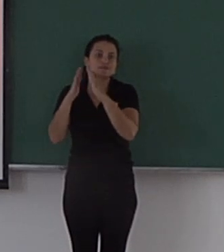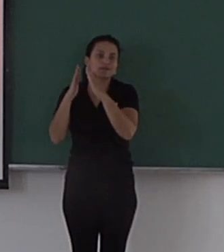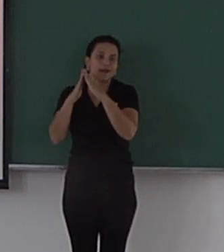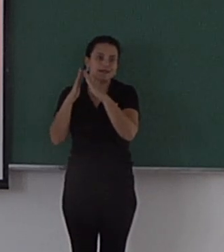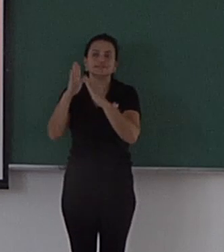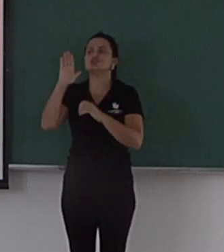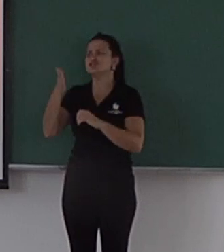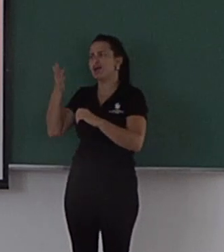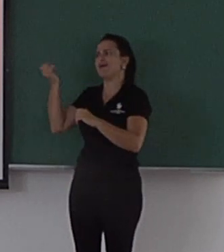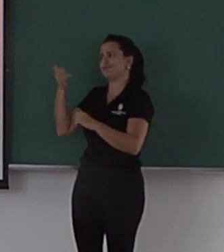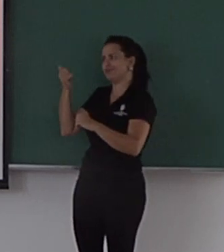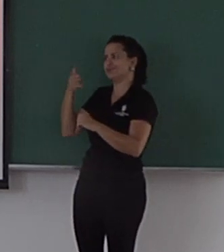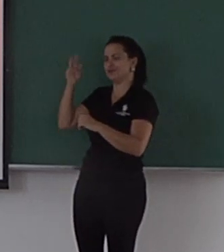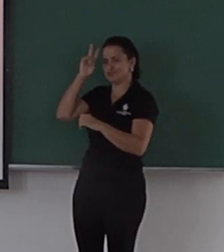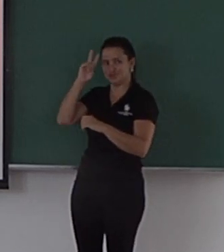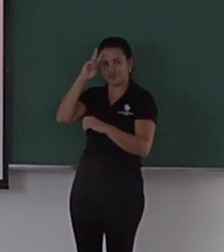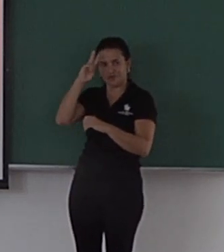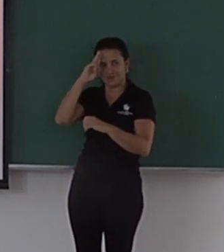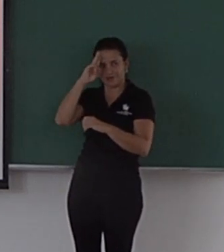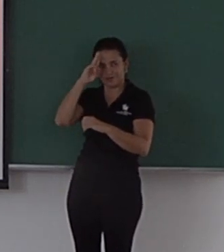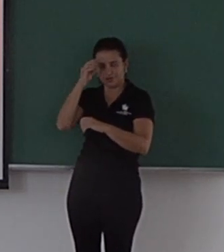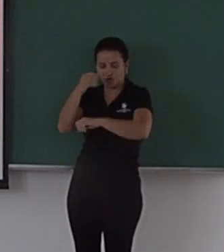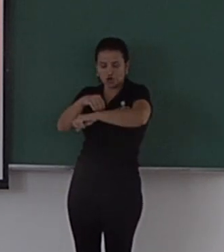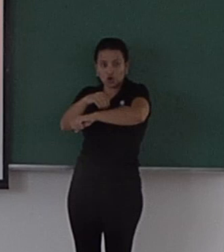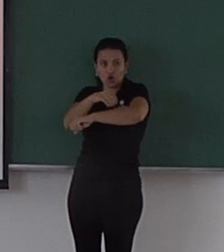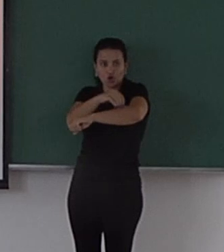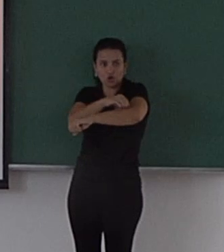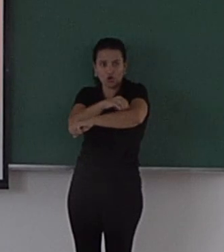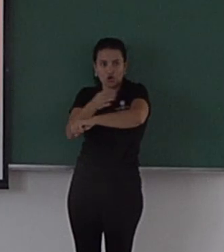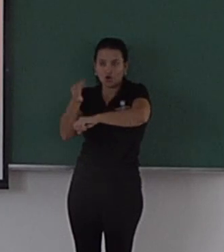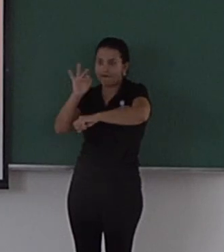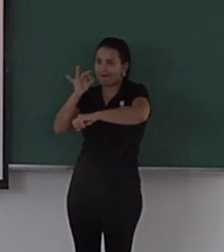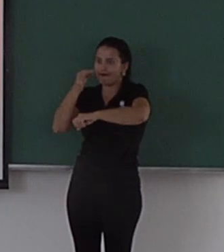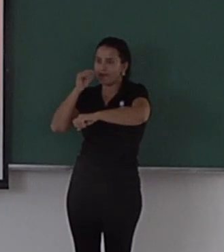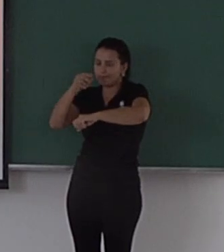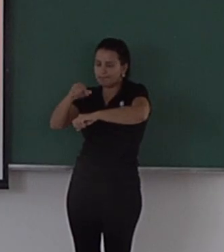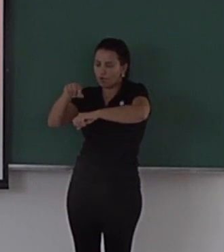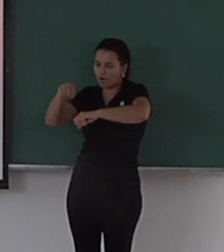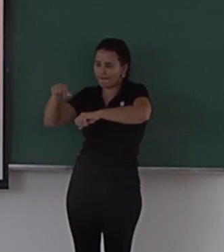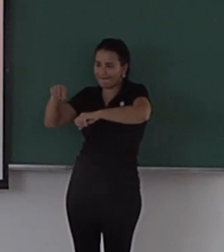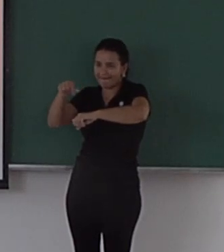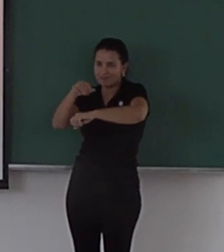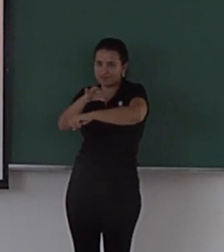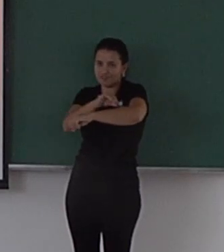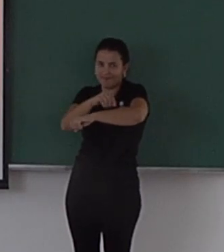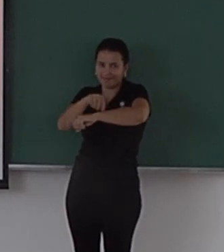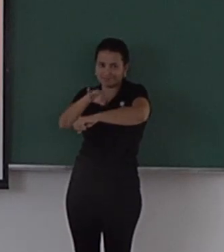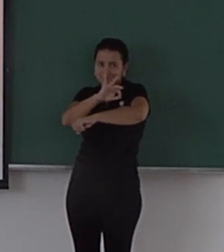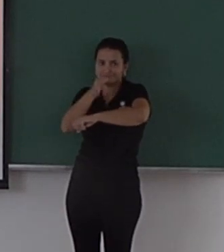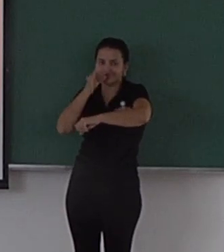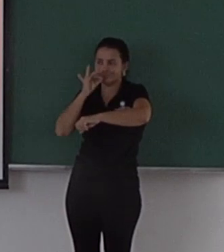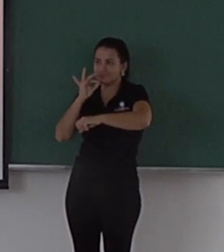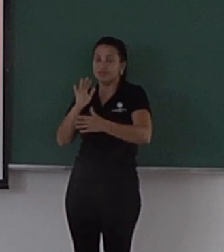que queimou e falou para cortar café. Aí ficou um negócio com ferimento de café. Sim. O problema é que às vezes a queimadura